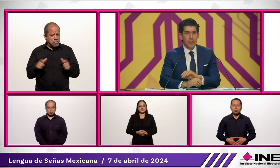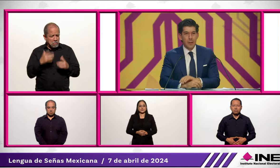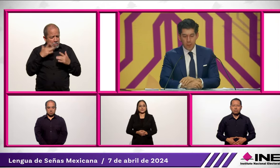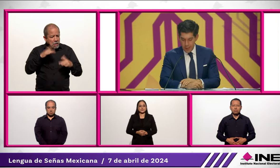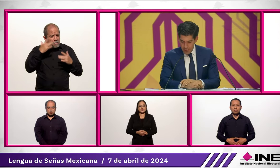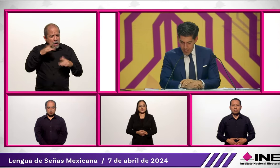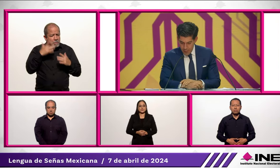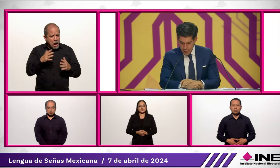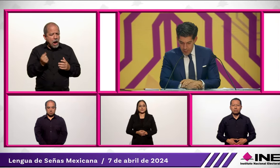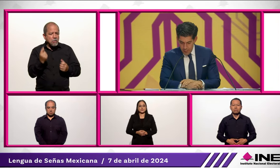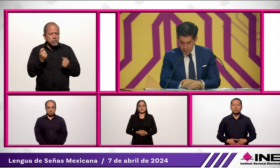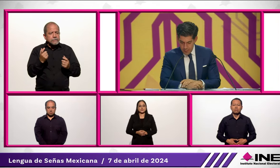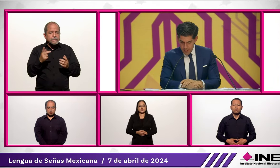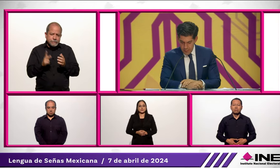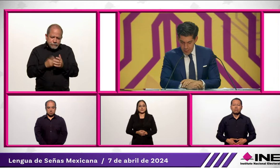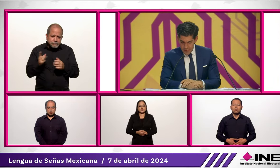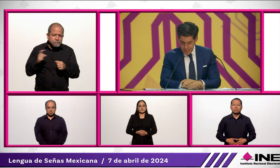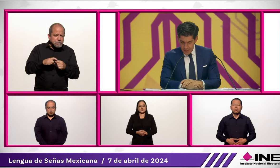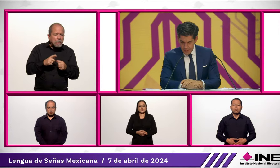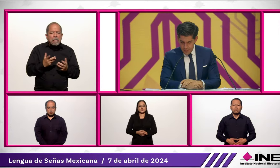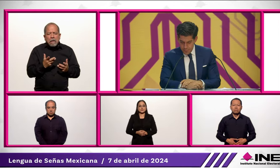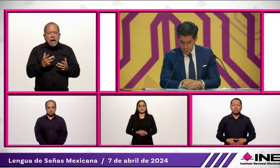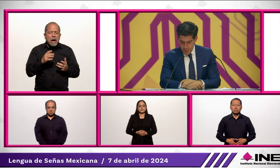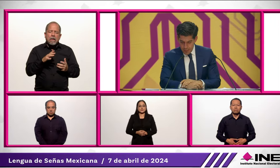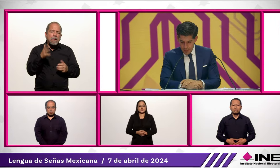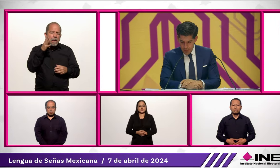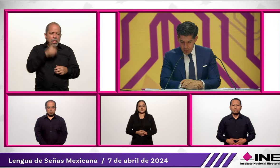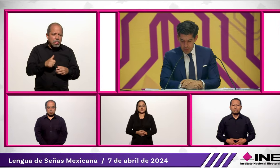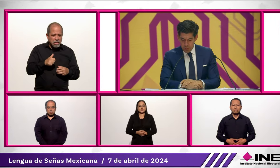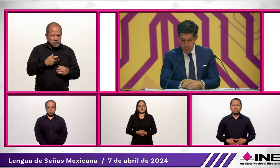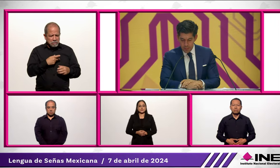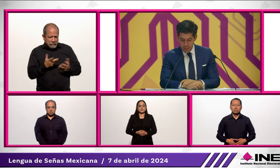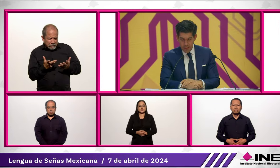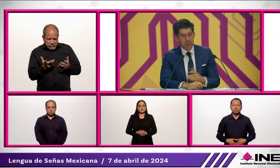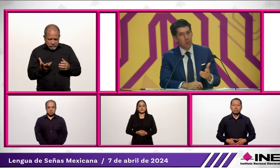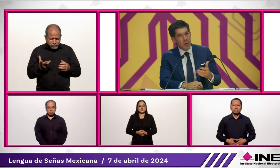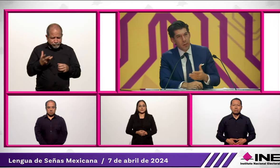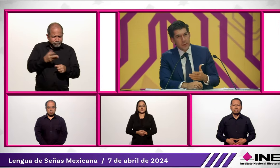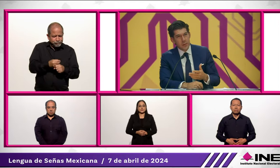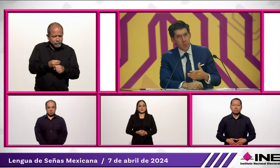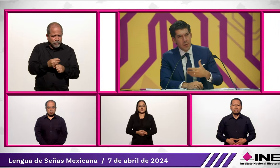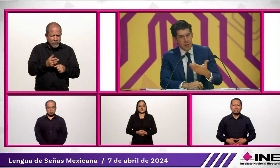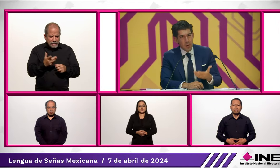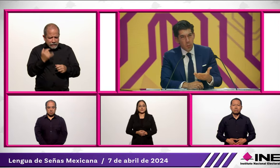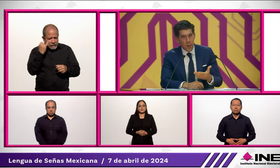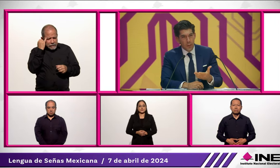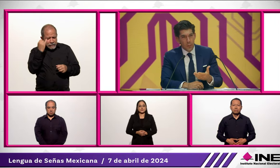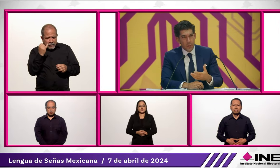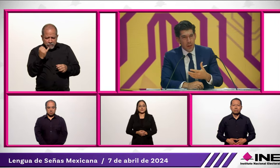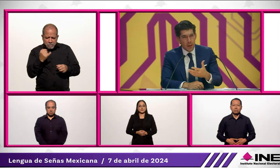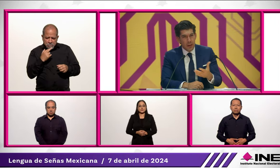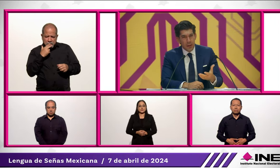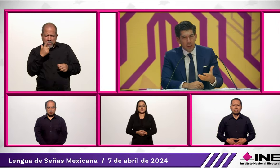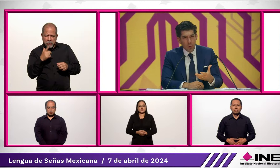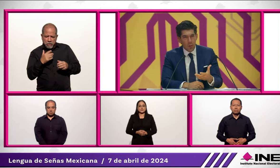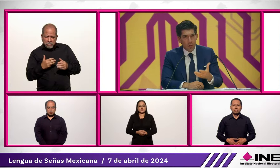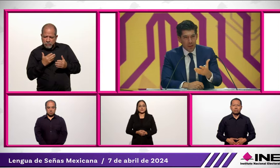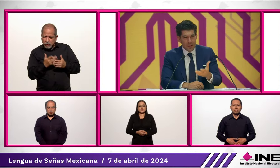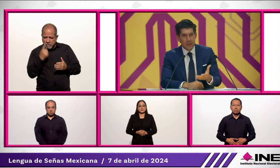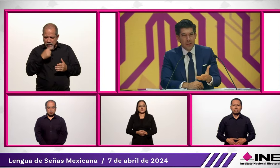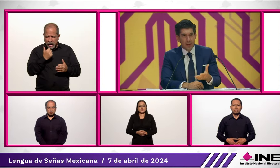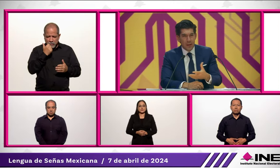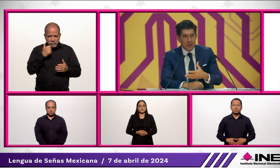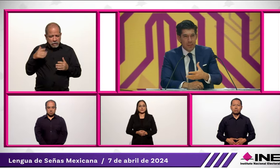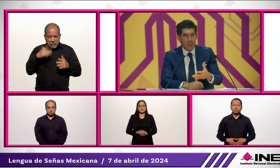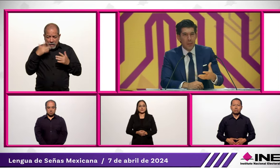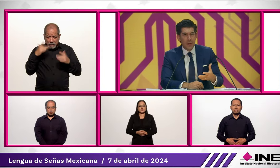ser revertido? ¿De qué manera establecería una estrategia para que los estudiantes que abandonaron las escuelas puedan volver? ¿Y cómo